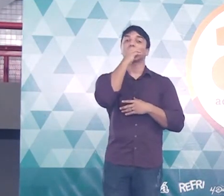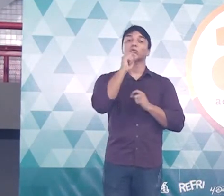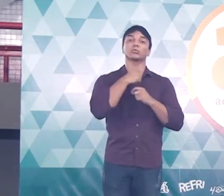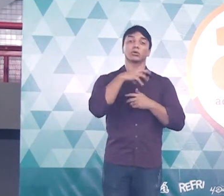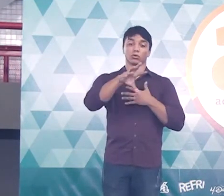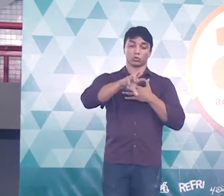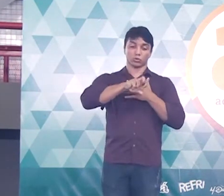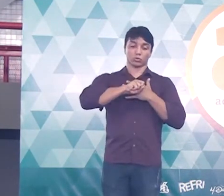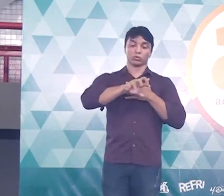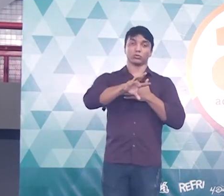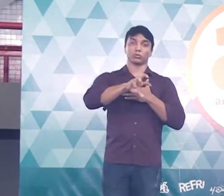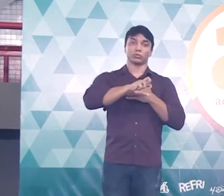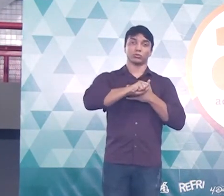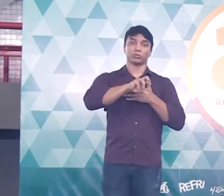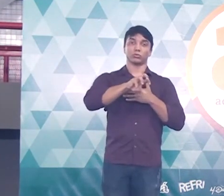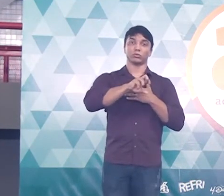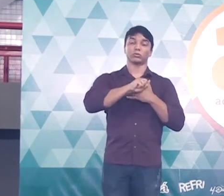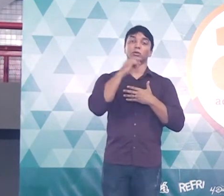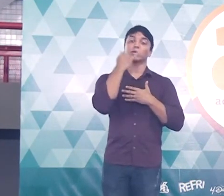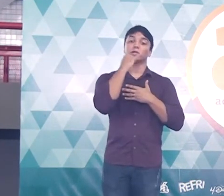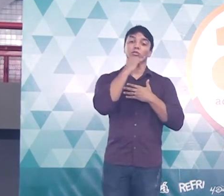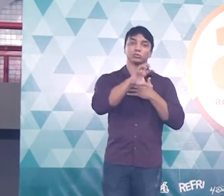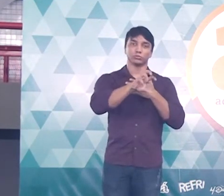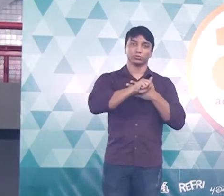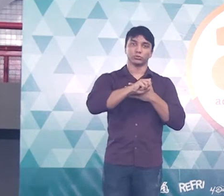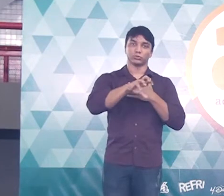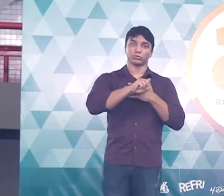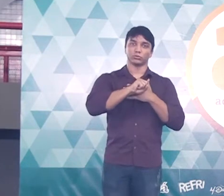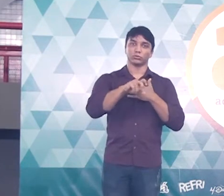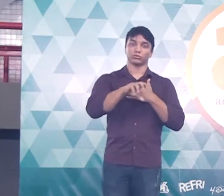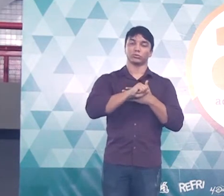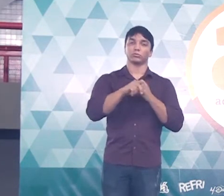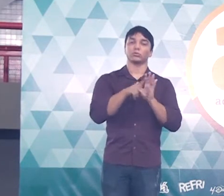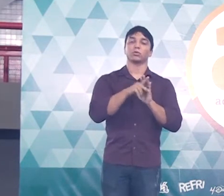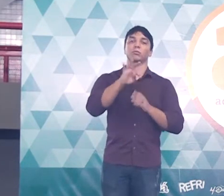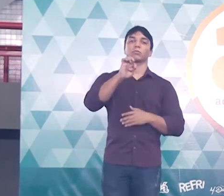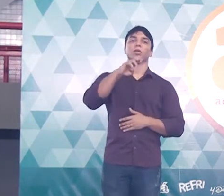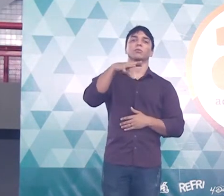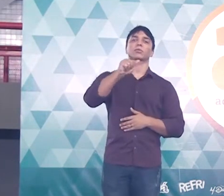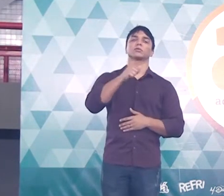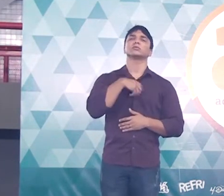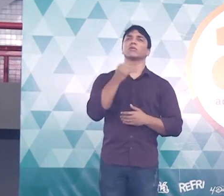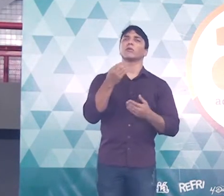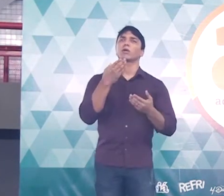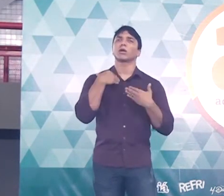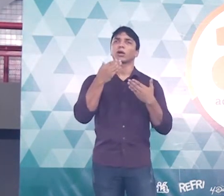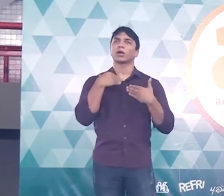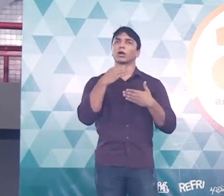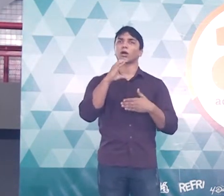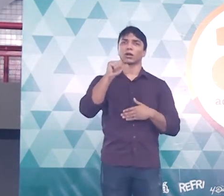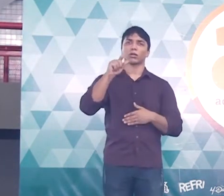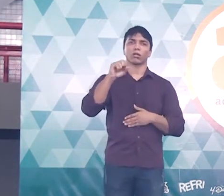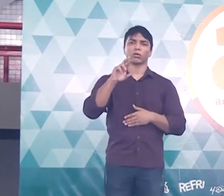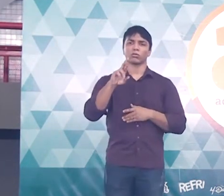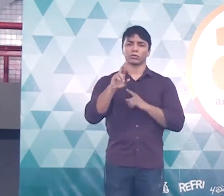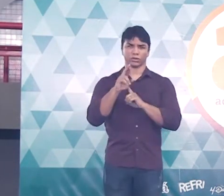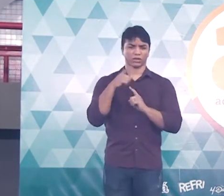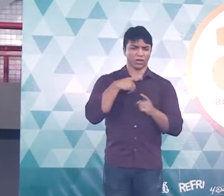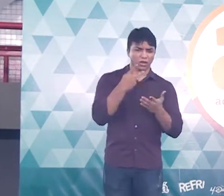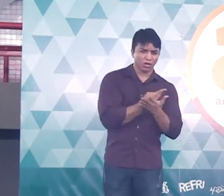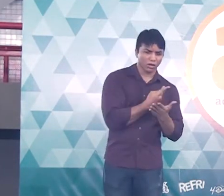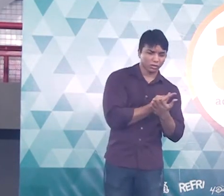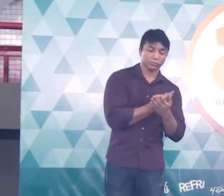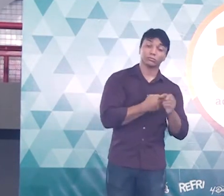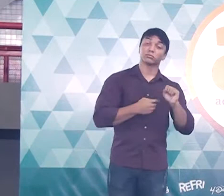estou recebendo energia térmica. Aí eu pergunto, professor, e se eu disser que eu estou com calor, fisicamente está errado? Tá. Porque você tem que